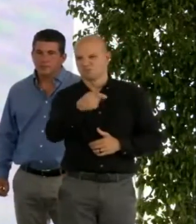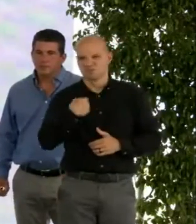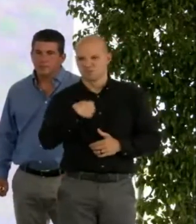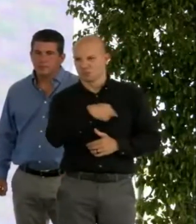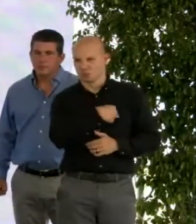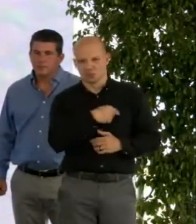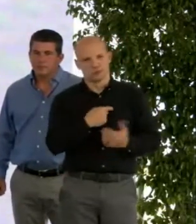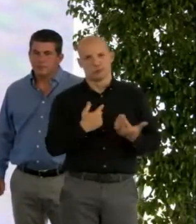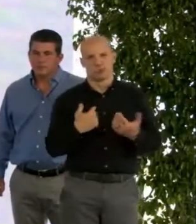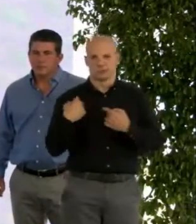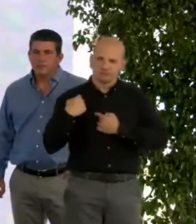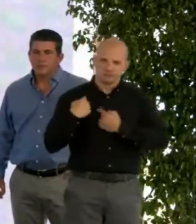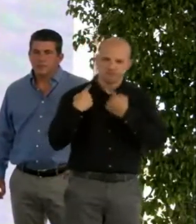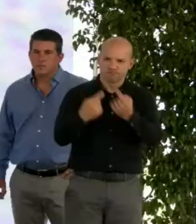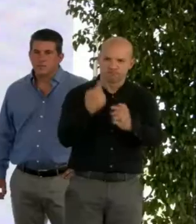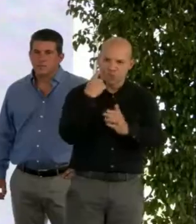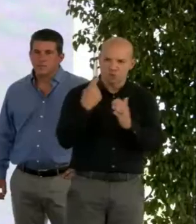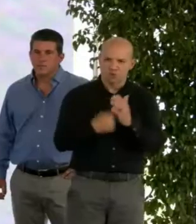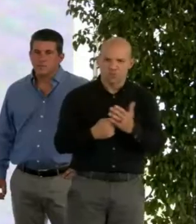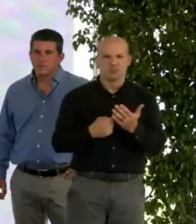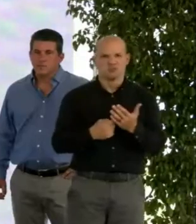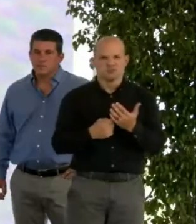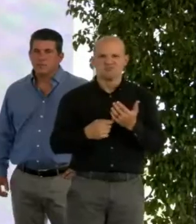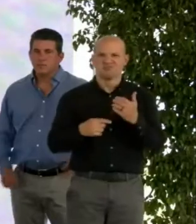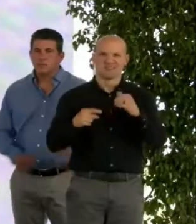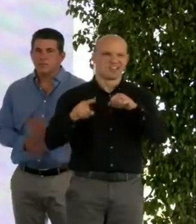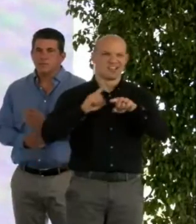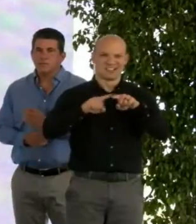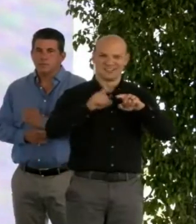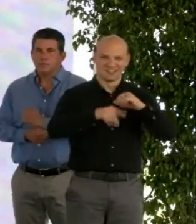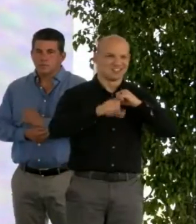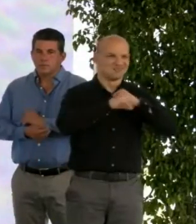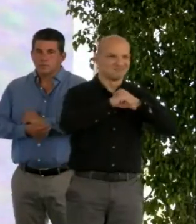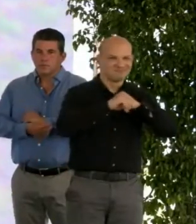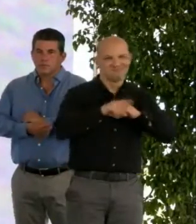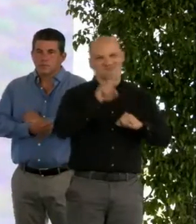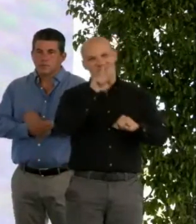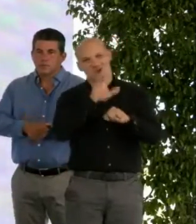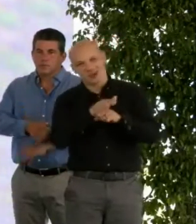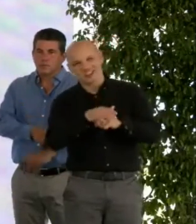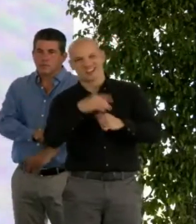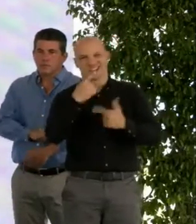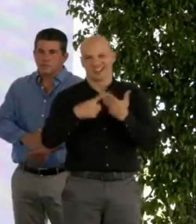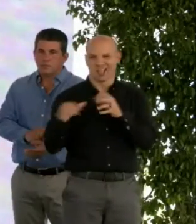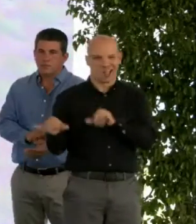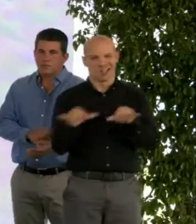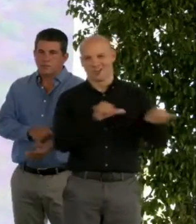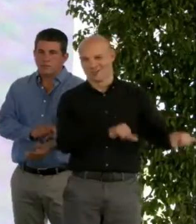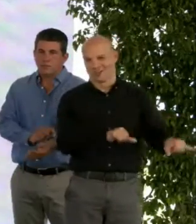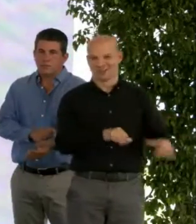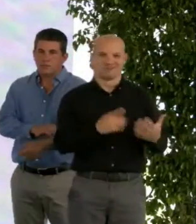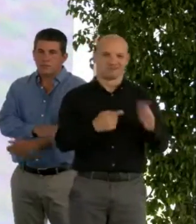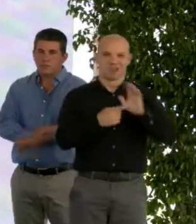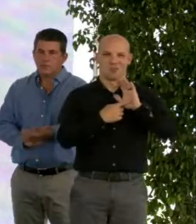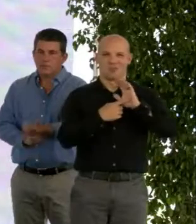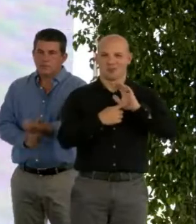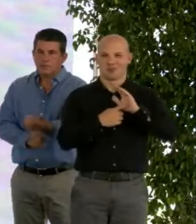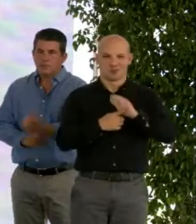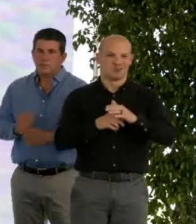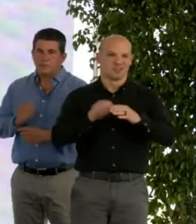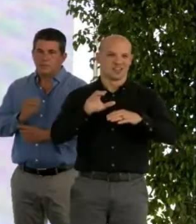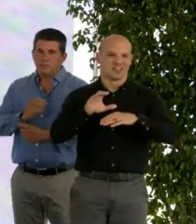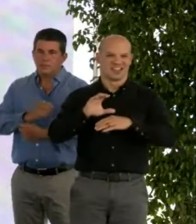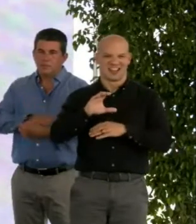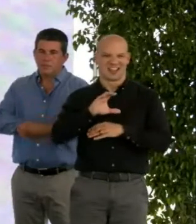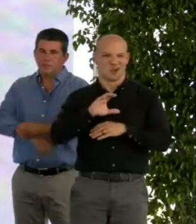a través de los años hemos visto muchas presentaciones similares, con promesas similares. Por ejemplo, la que se ha dado al lado del Caribe Hilton y